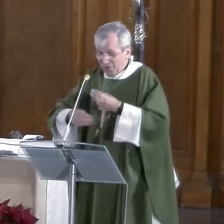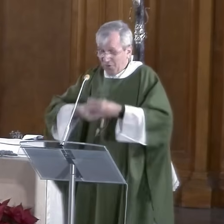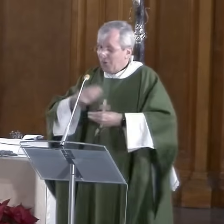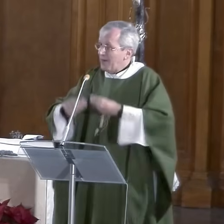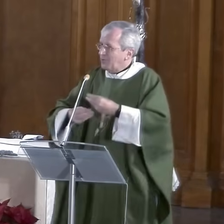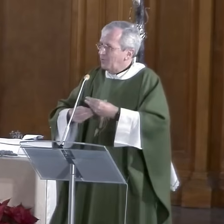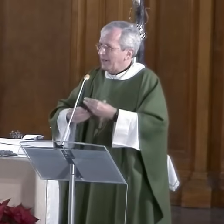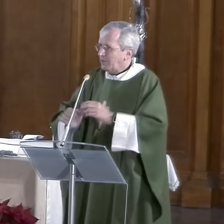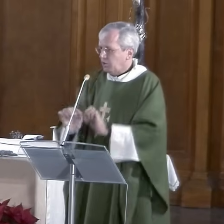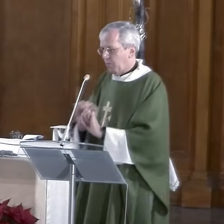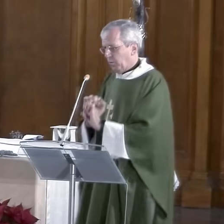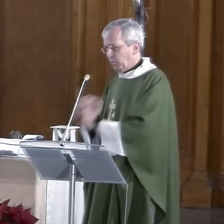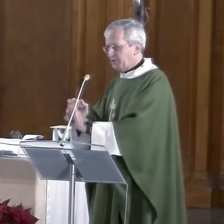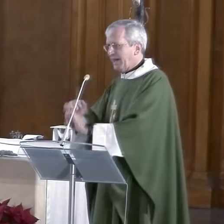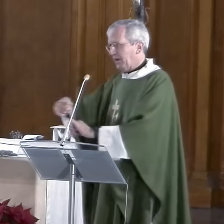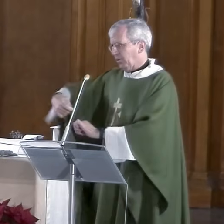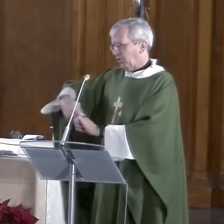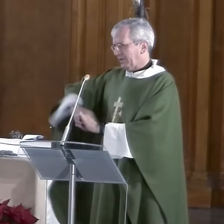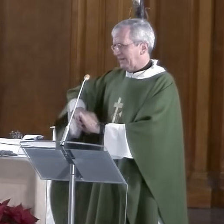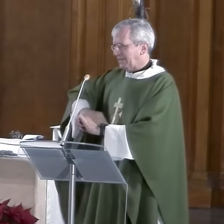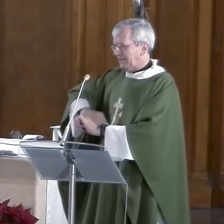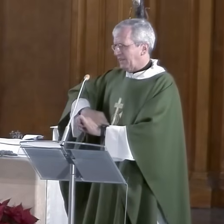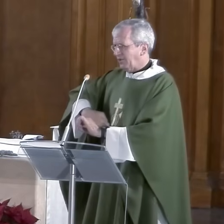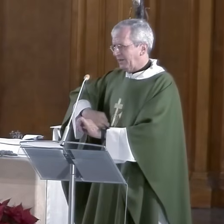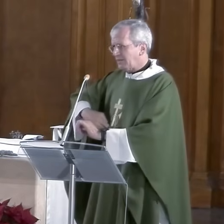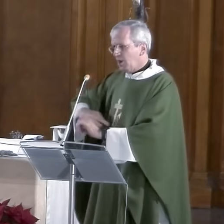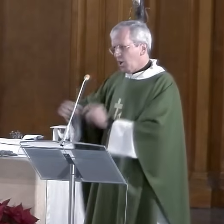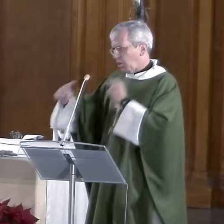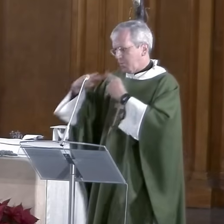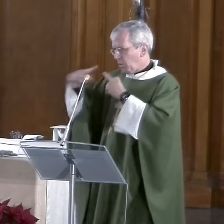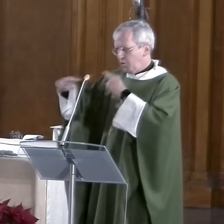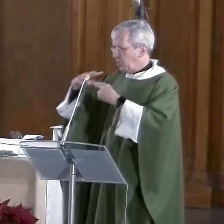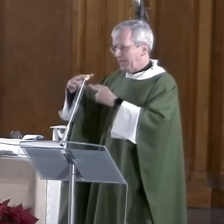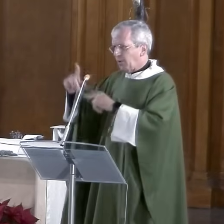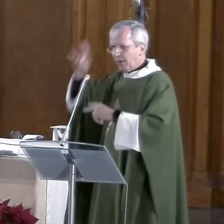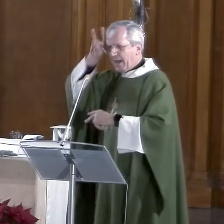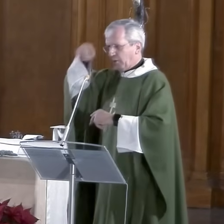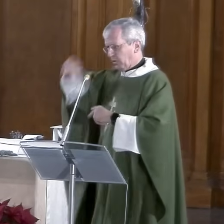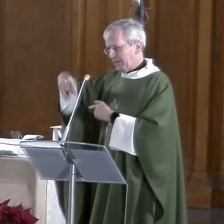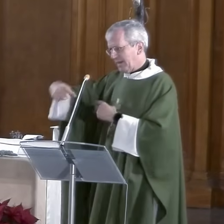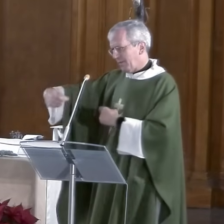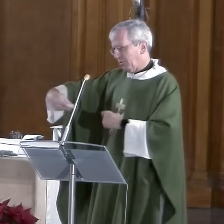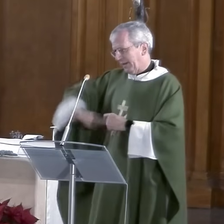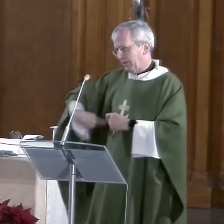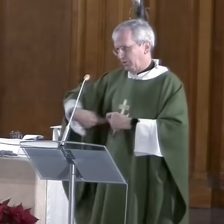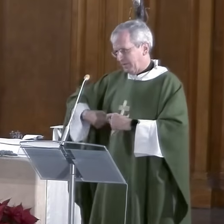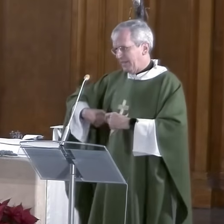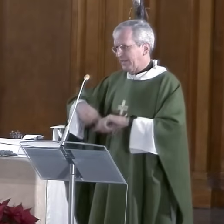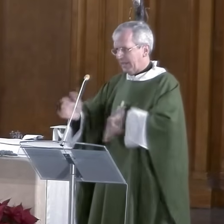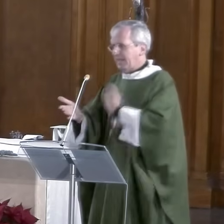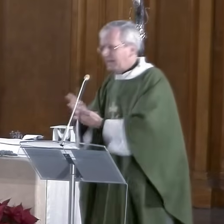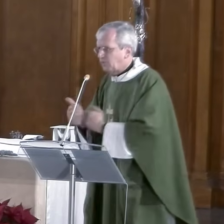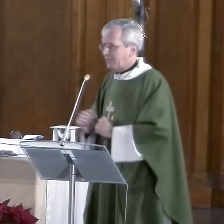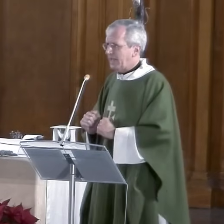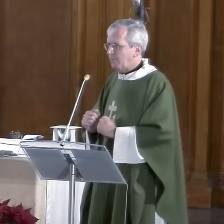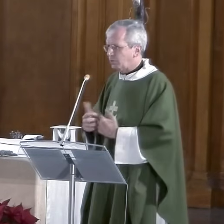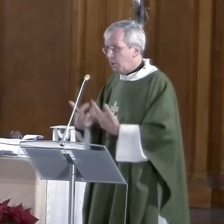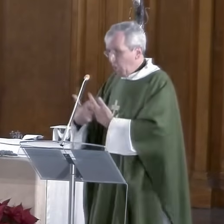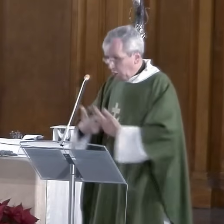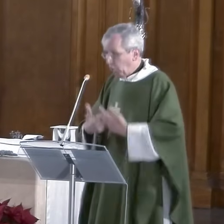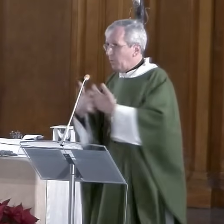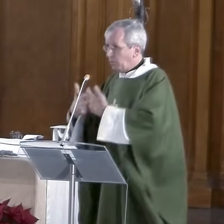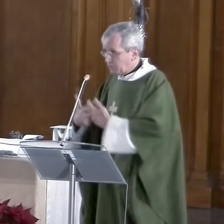enseñarnos cómo actuar, cómo luchar contra las tentaciones, cómo no dialogar con el diablo que nos tienta y que quiere que nos